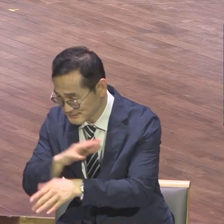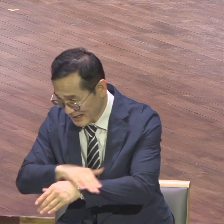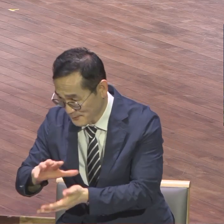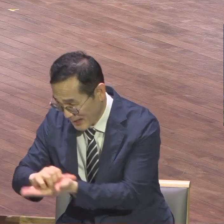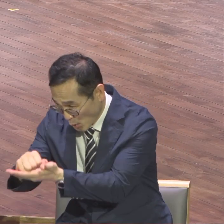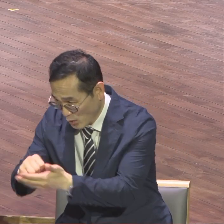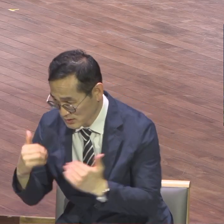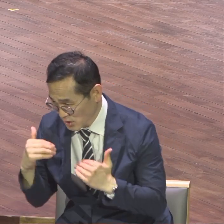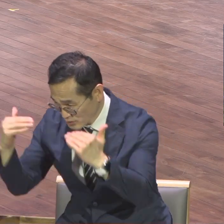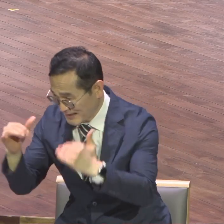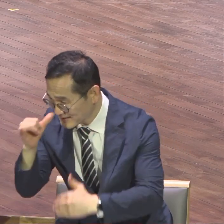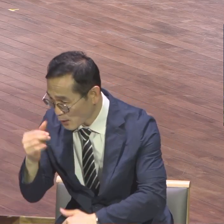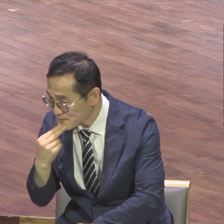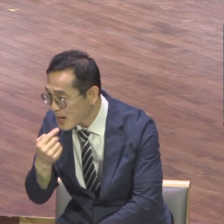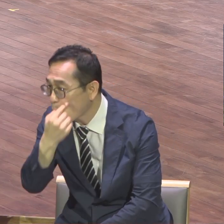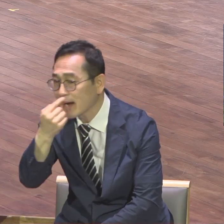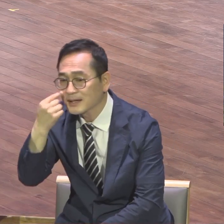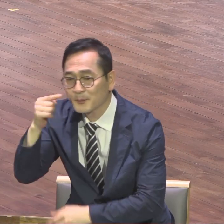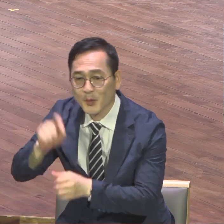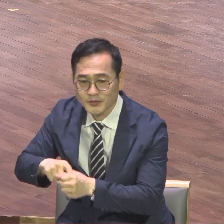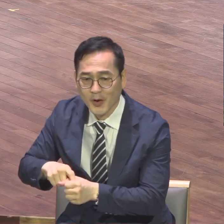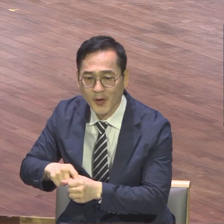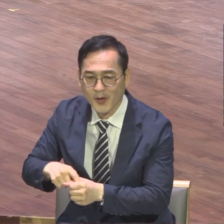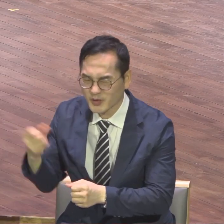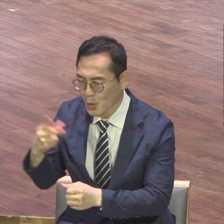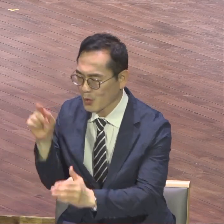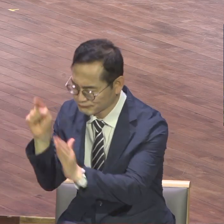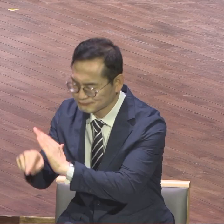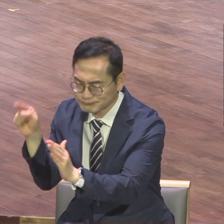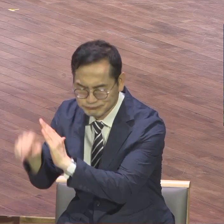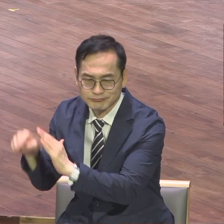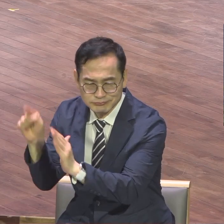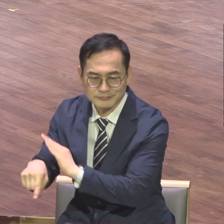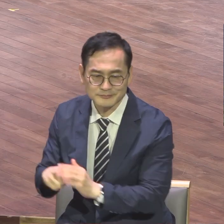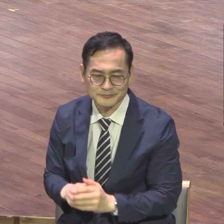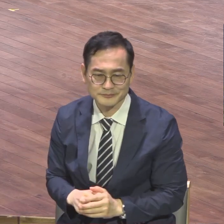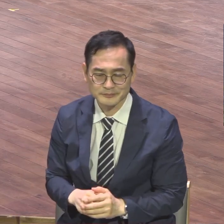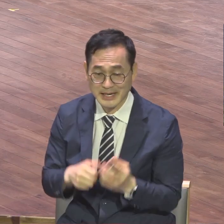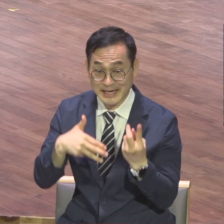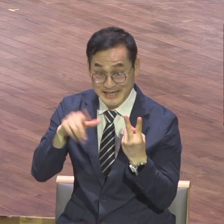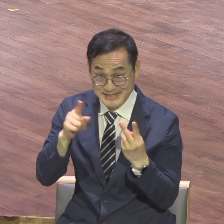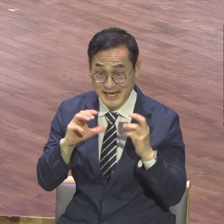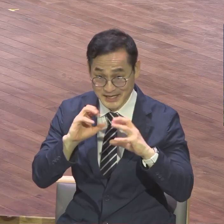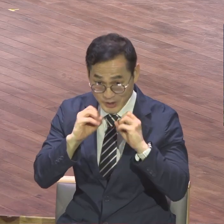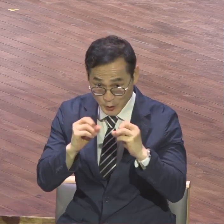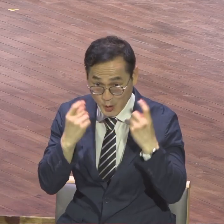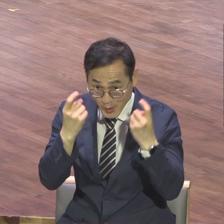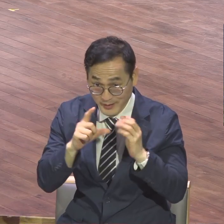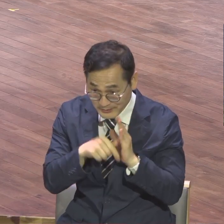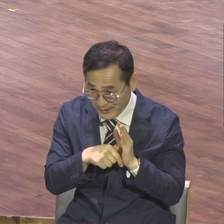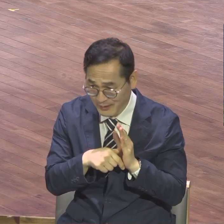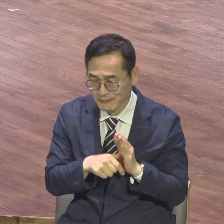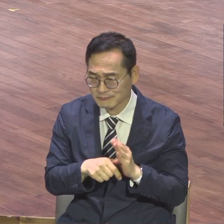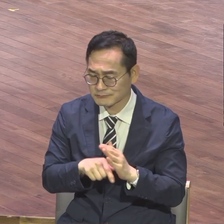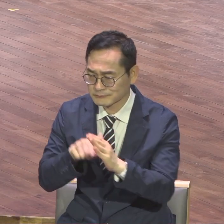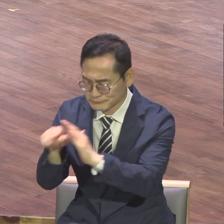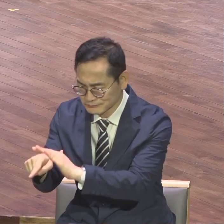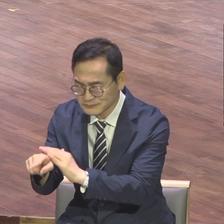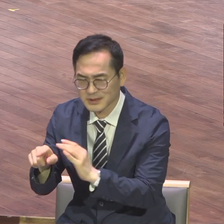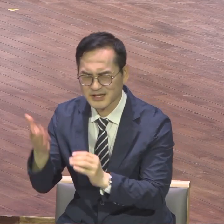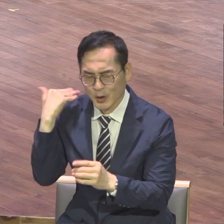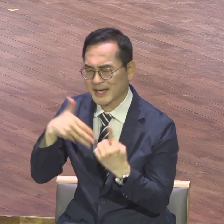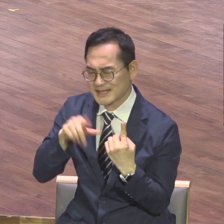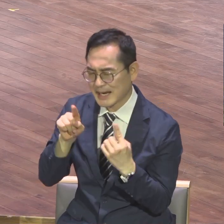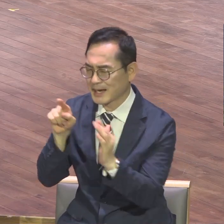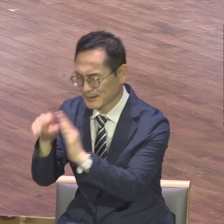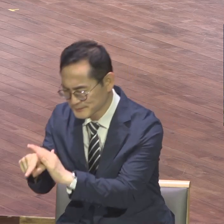견고하게 그렇게 하는 양육 이 사역을 두 분 2차로 간 것입니다. 그 첫 번째